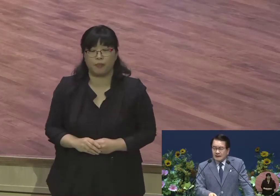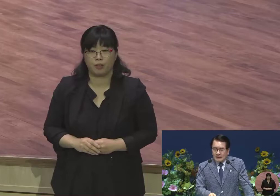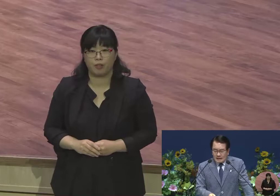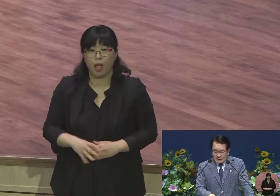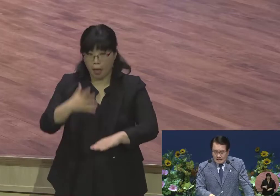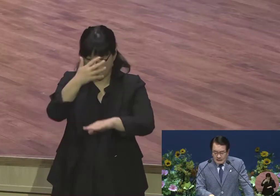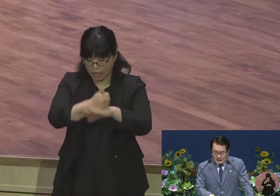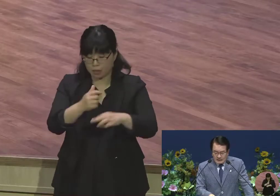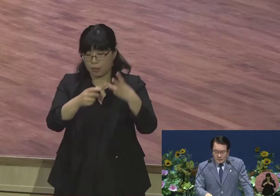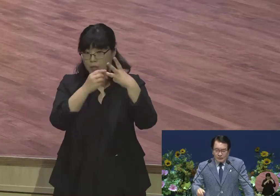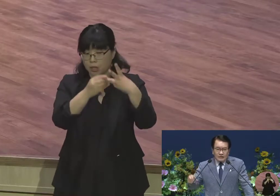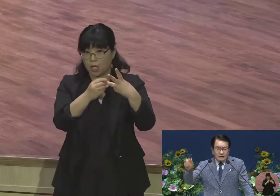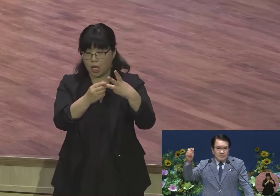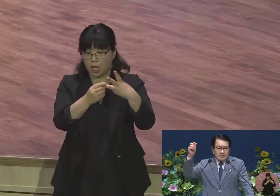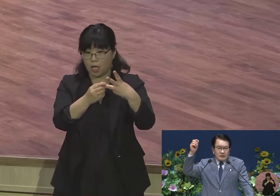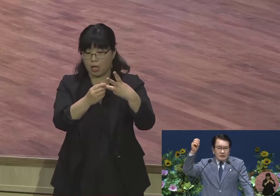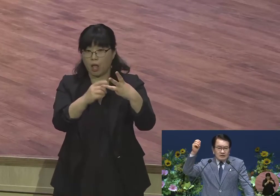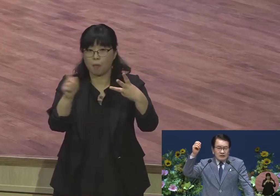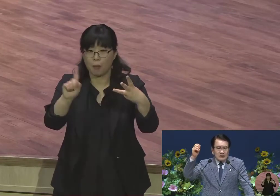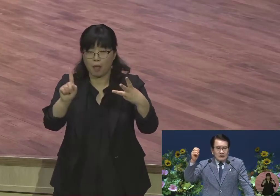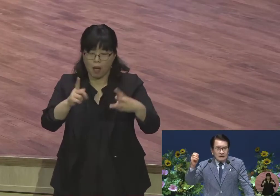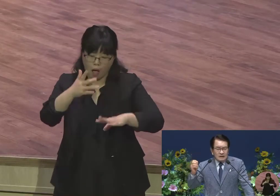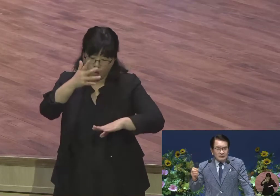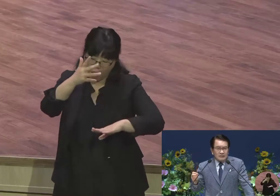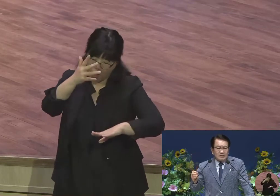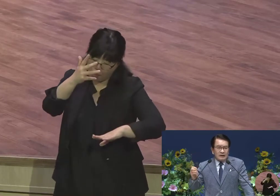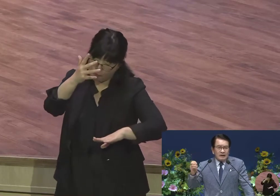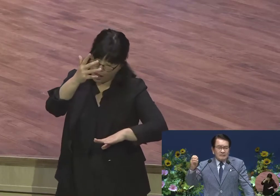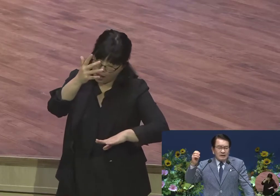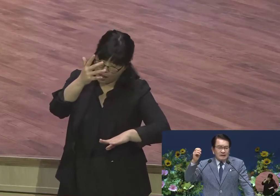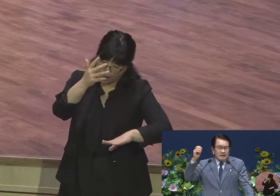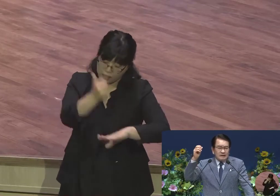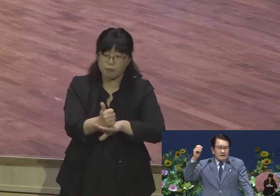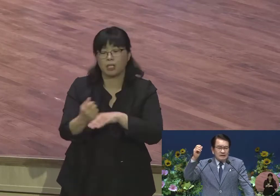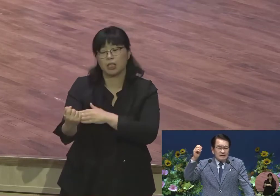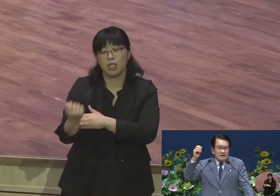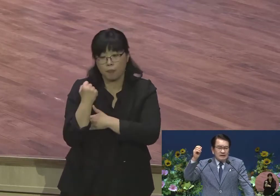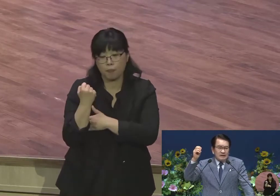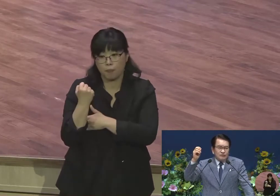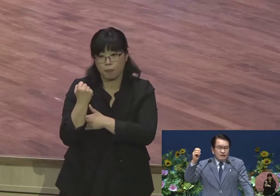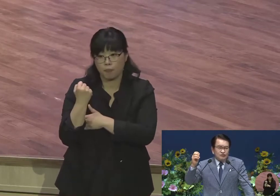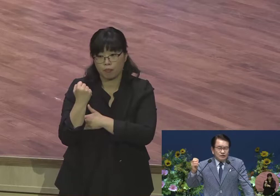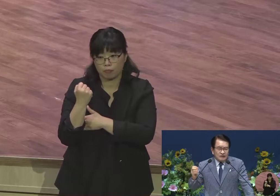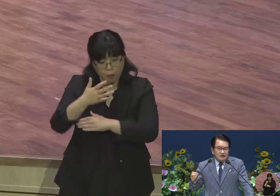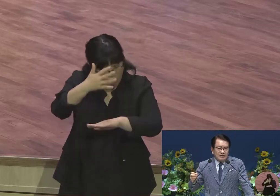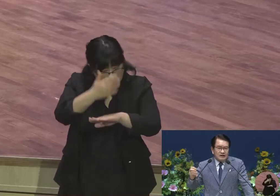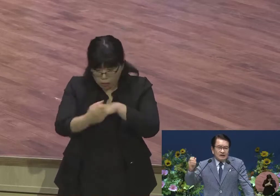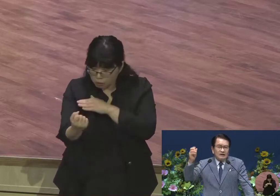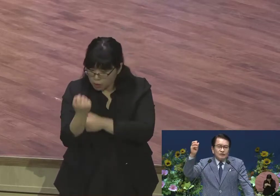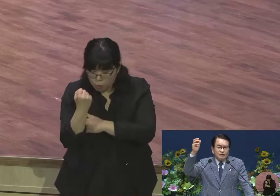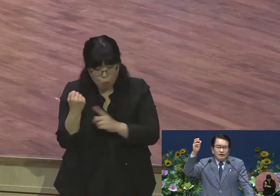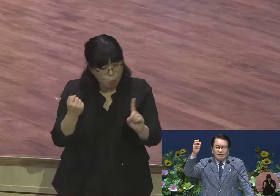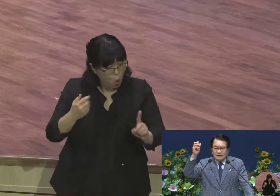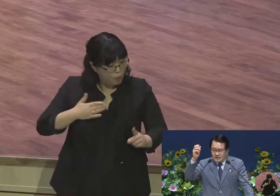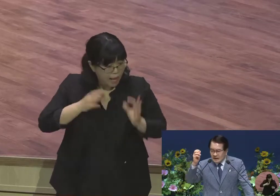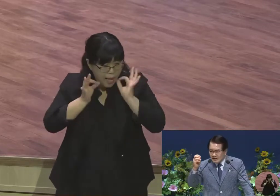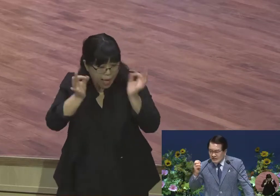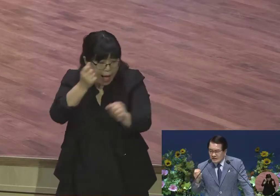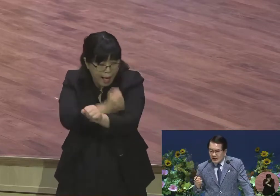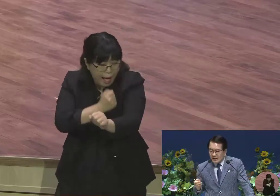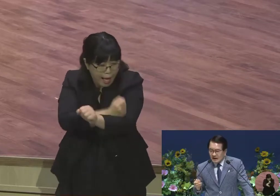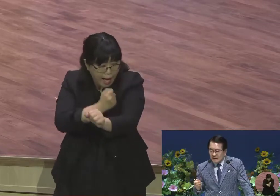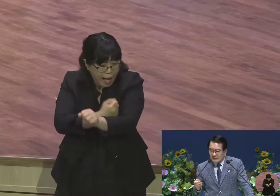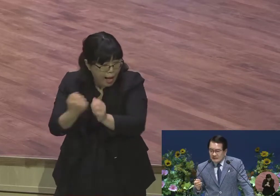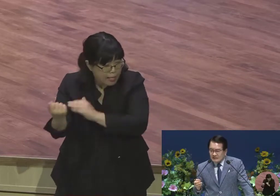하나님의 힘은, 세상의 힘은 내가 만드는 것이 아니라 누가 주는 것이 아니라 위에서